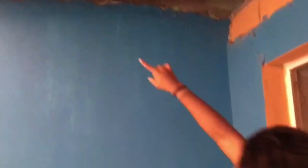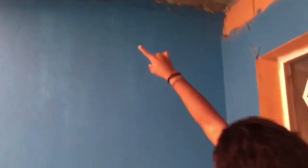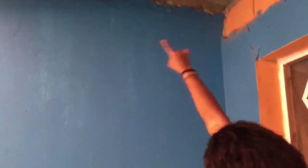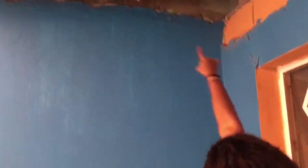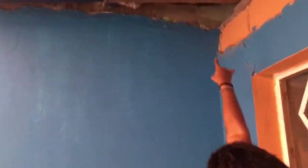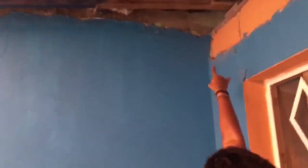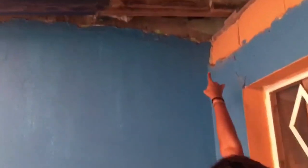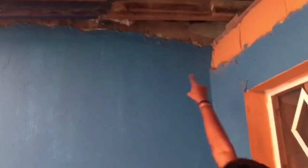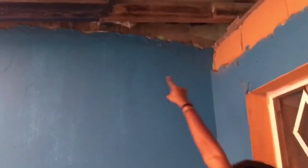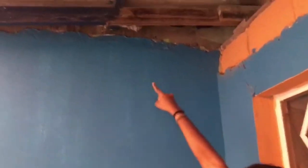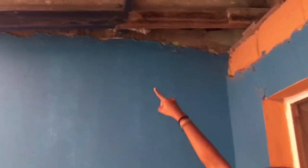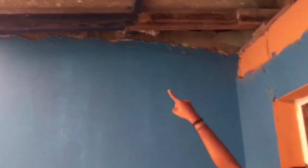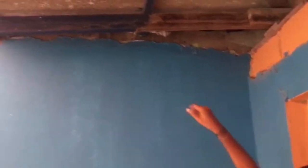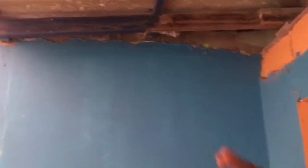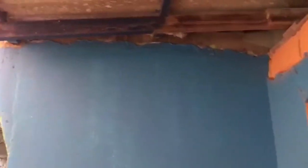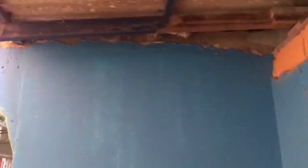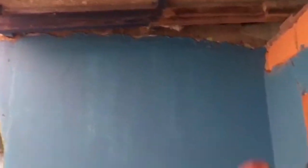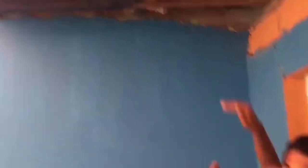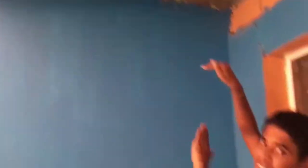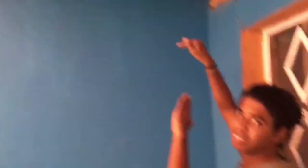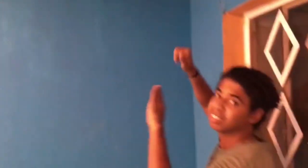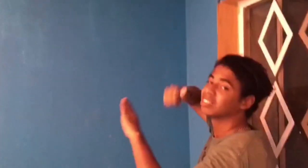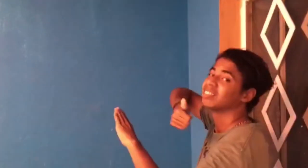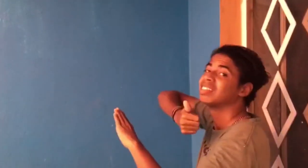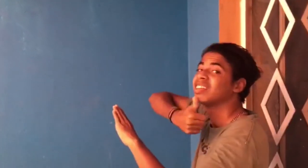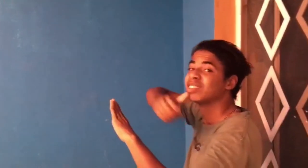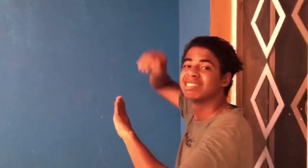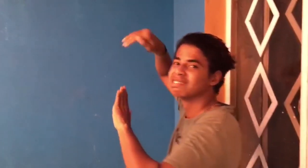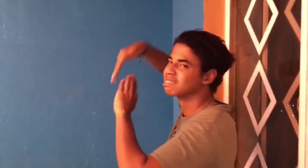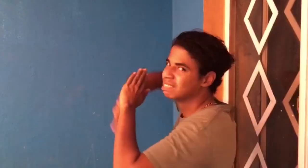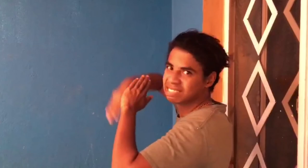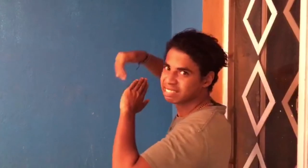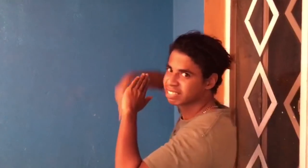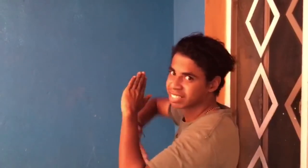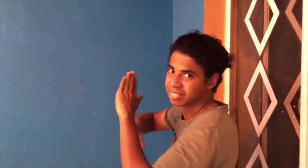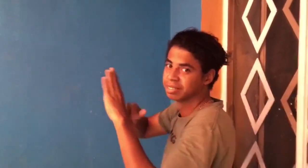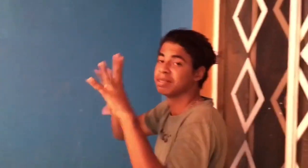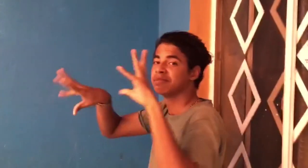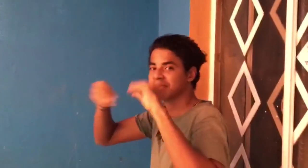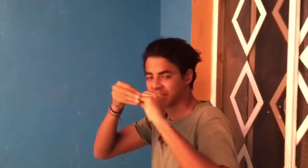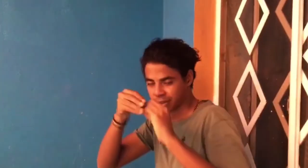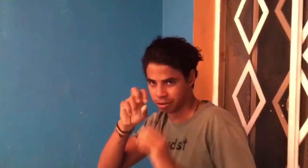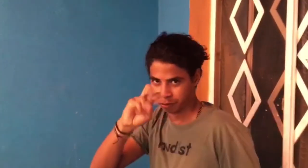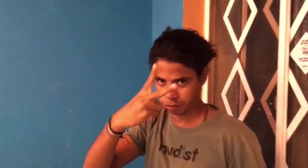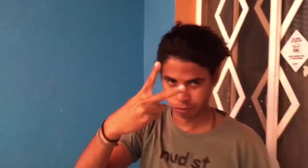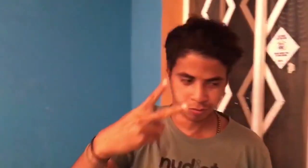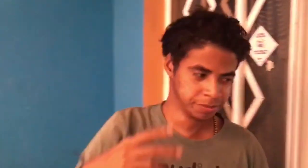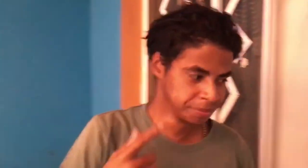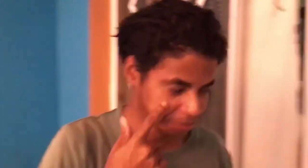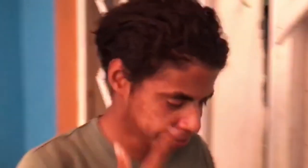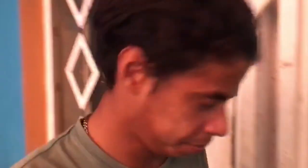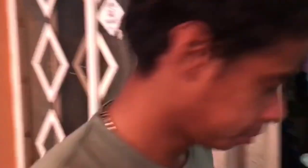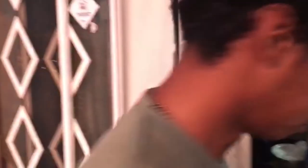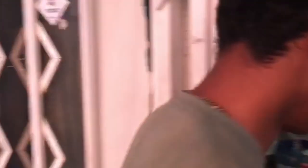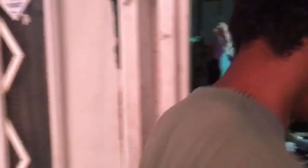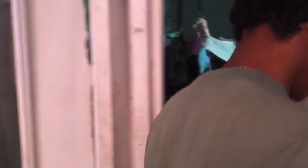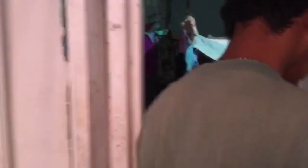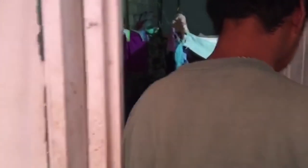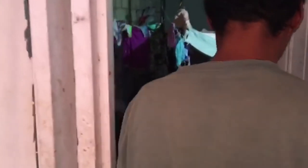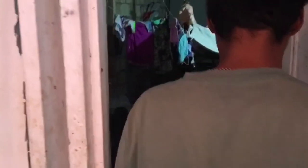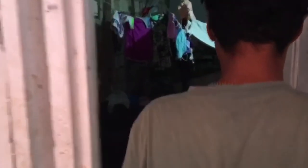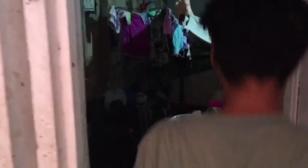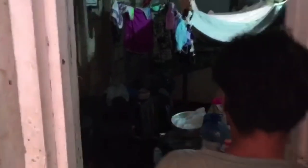por allí por allí fluyó muchísima agua caía muchísima agua y además